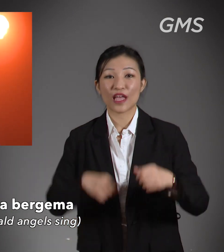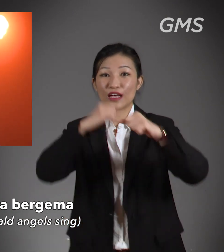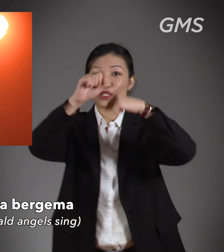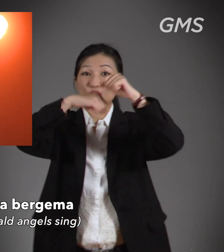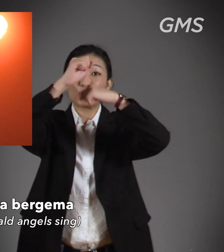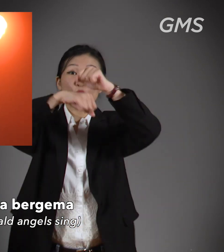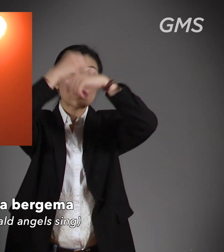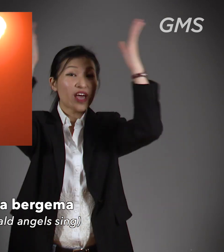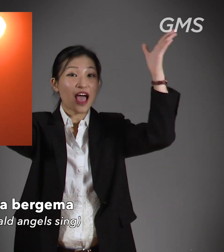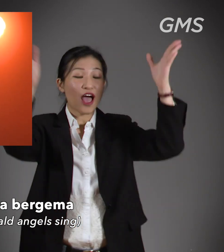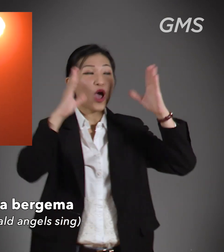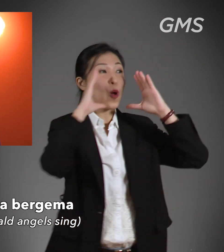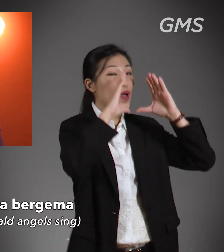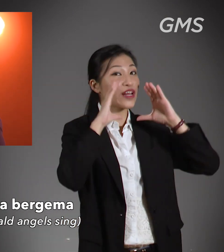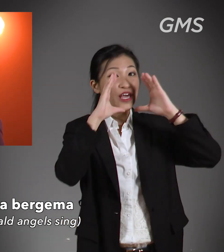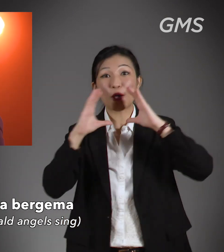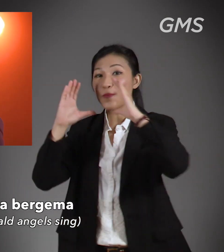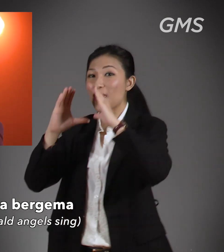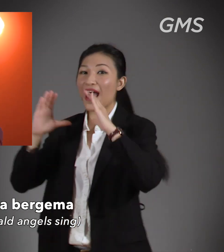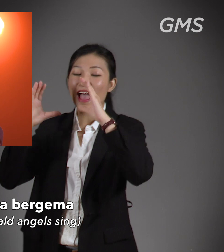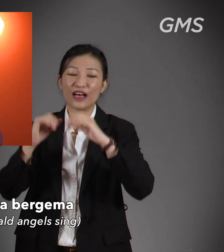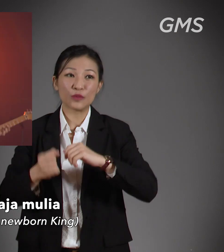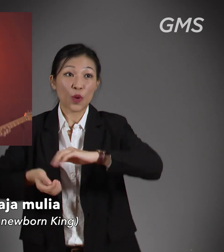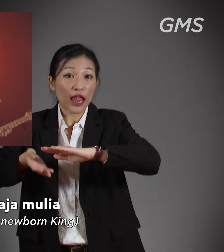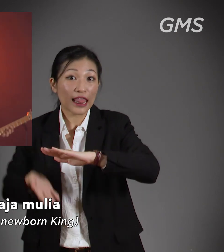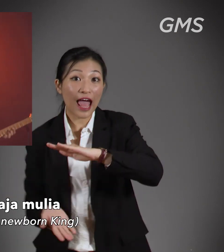Kita surga bergema,